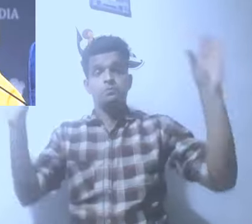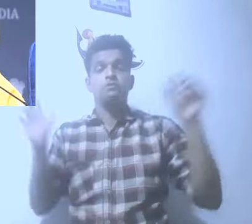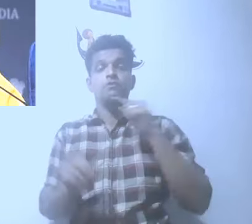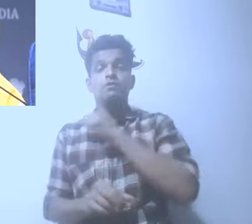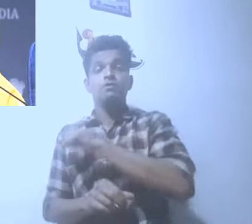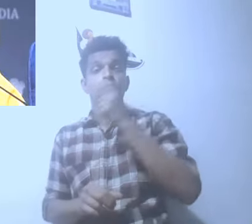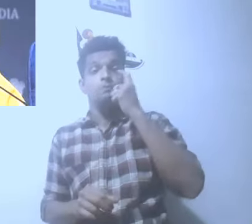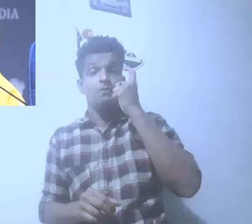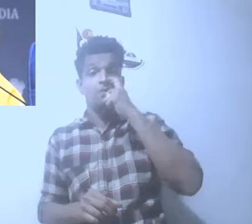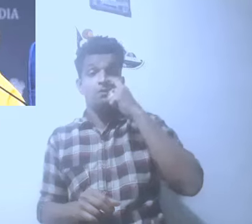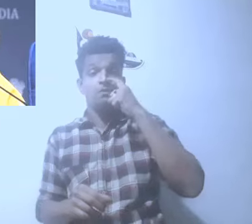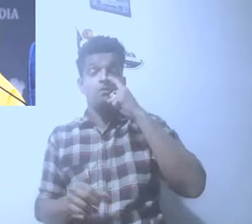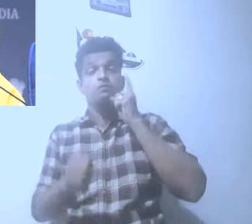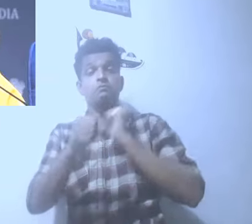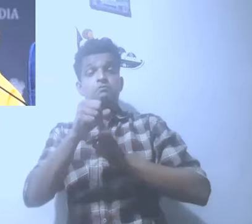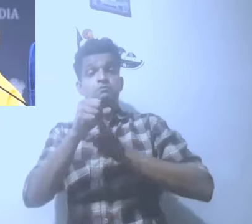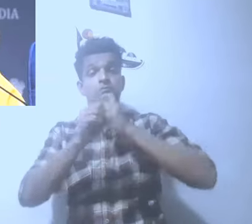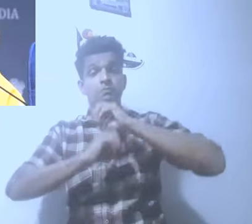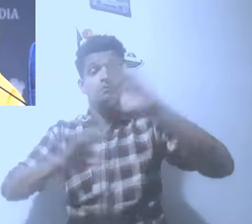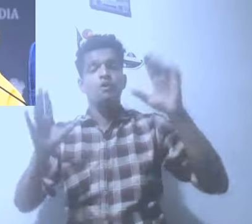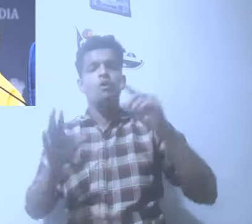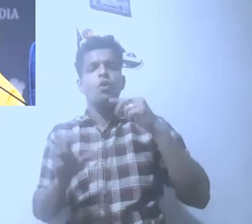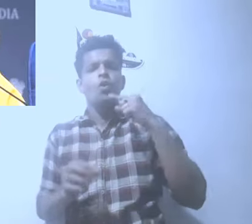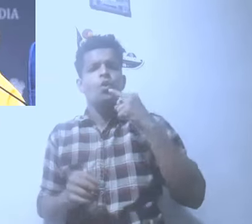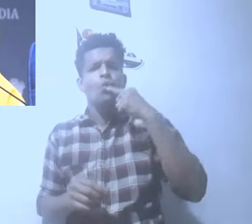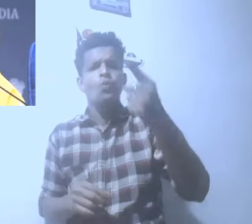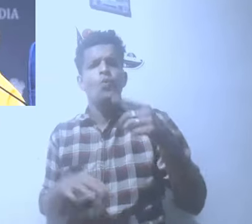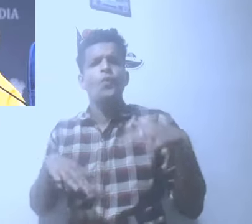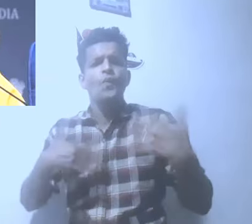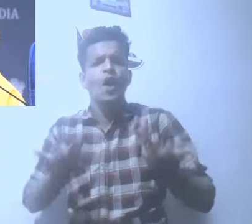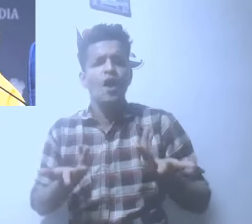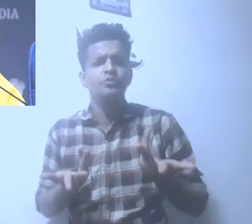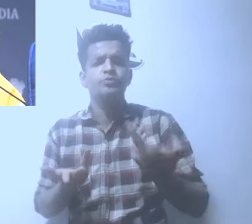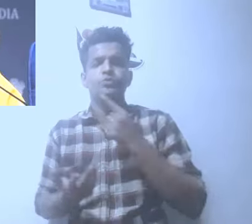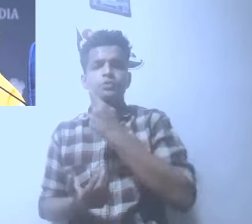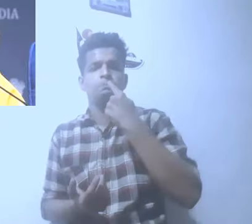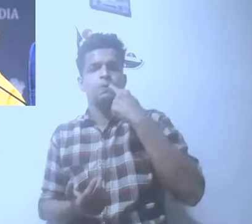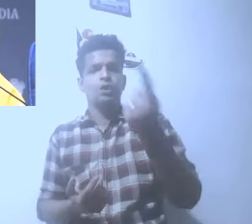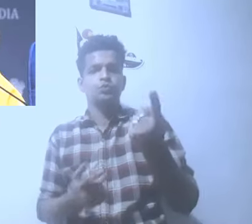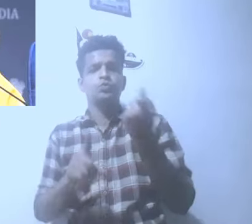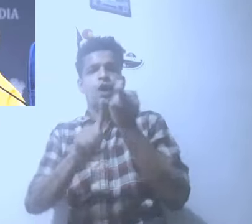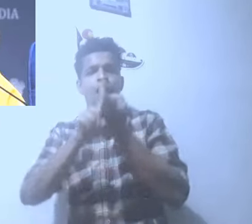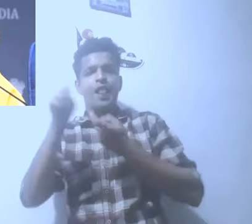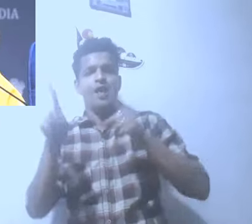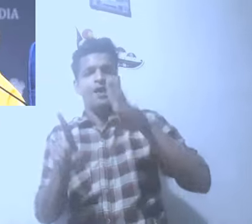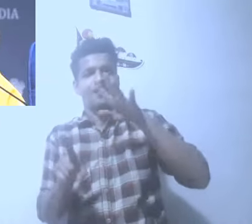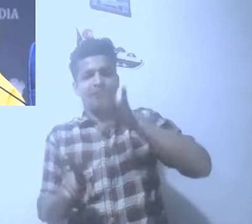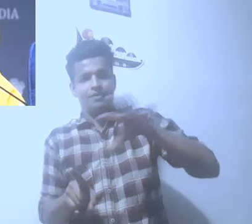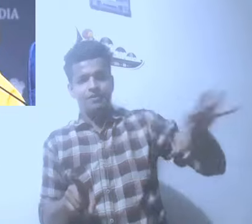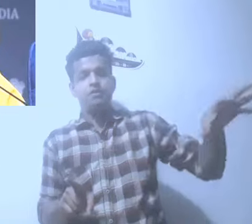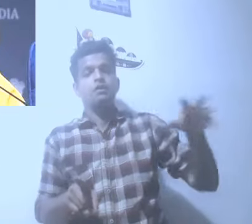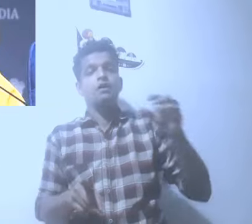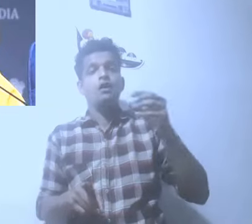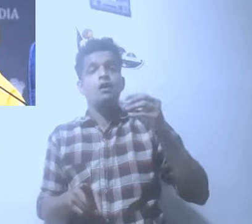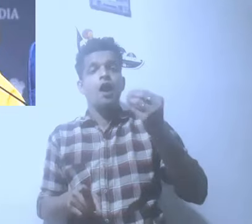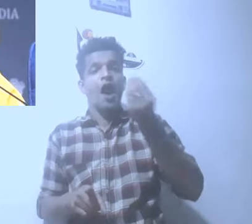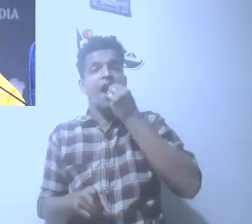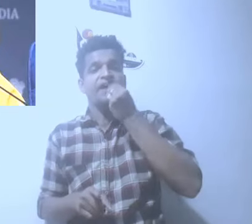പോയത്. ഏതായാലും ഞാൻ പഠിക്കാനും നന്നായി. പക്ഷേ ഞാൻ ഈ ലോകത്തിൽ കയറി കൈ കൊടുത്ത് കേസിനെ പേടിച്ചിട്ടൊന്നും